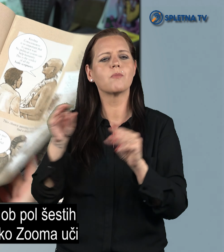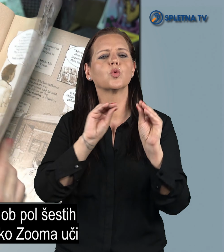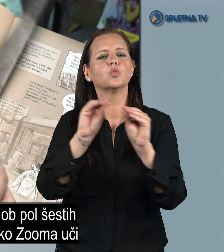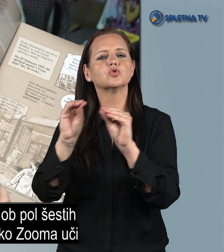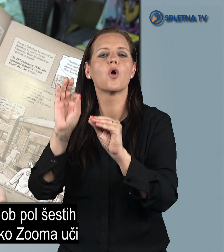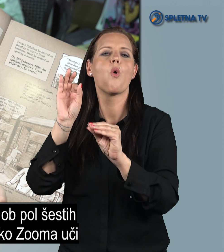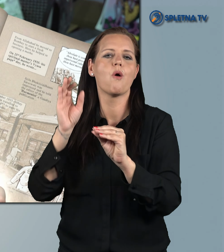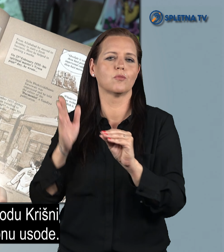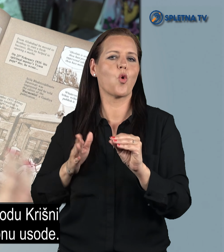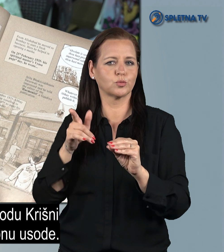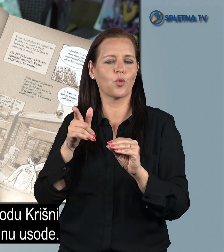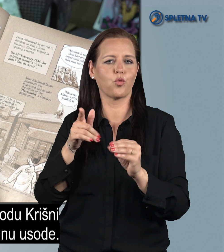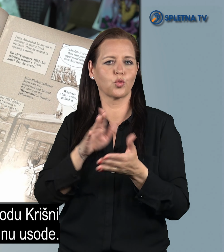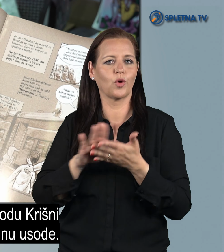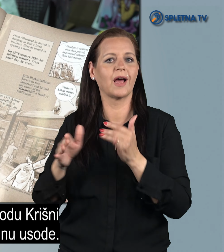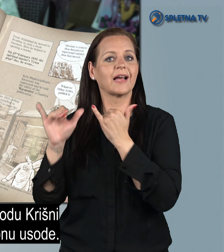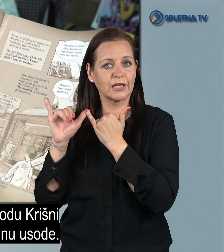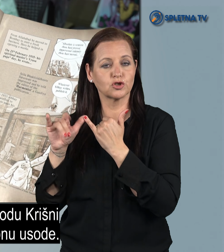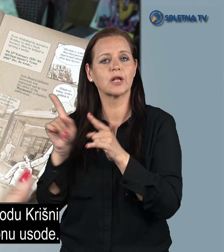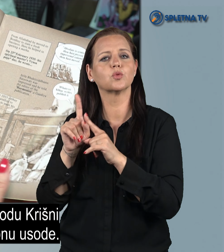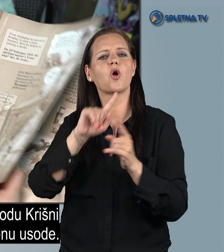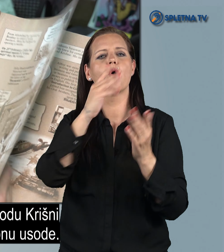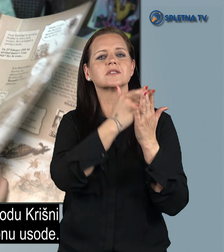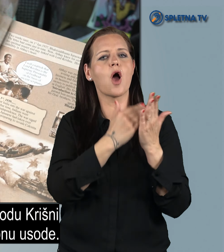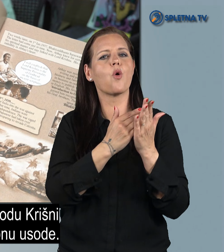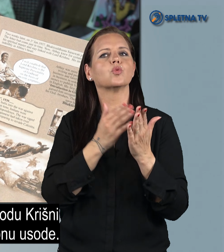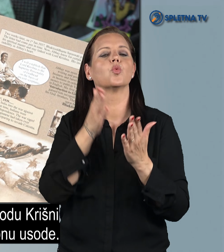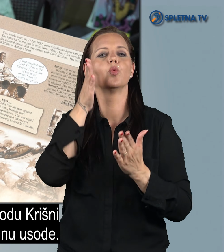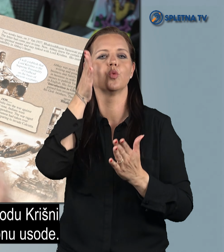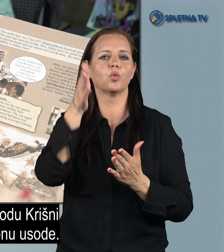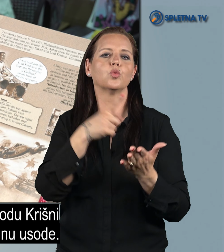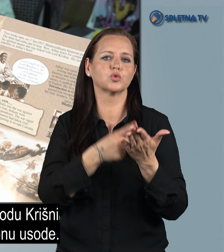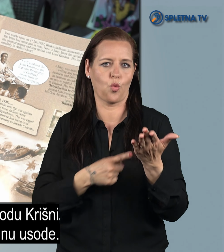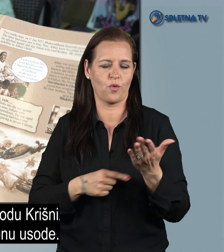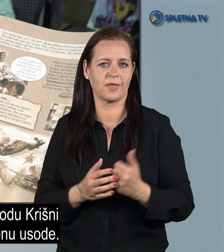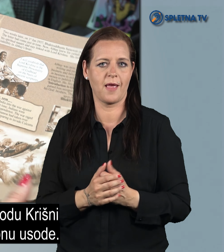Uči o gospodu Krišni in zakonu usode.